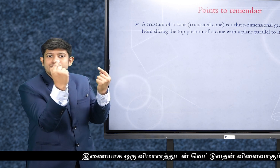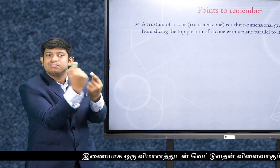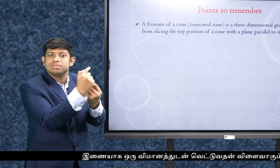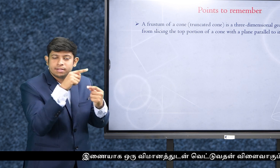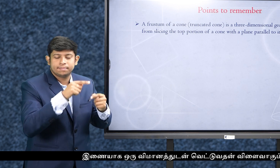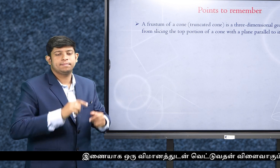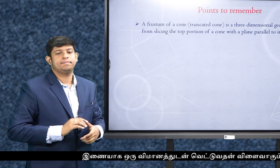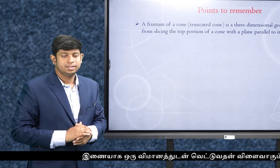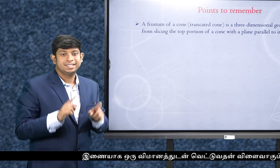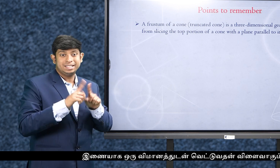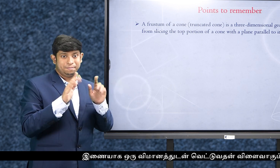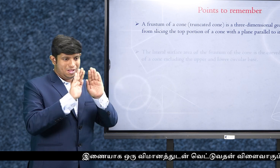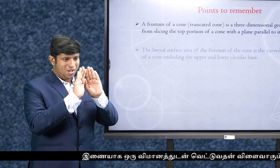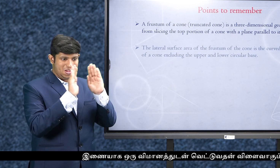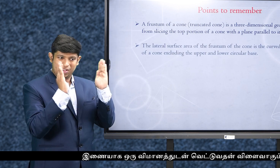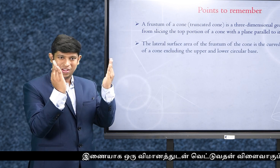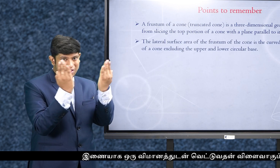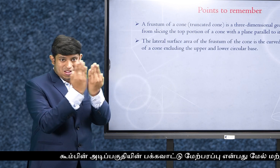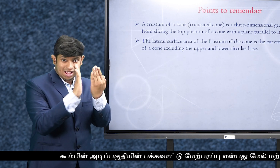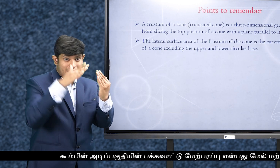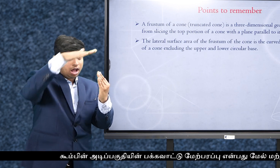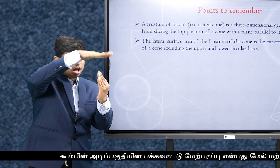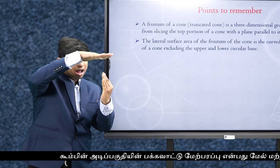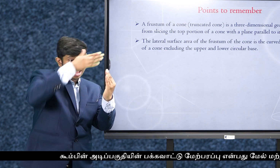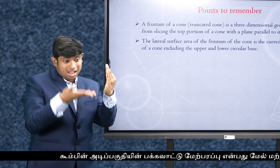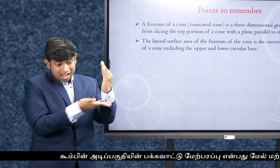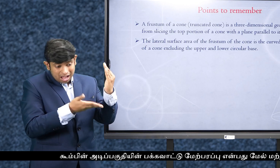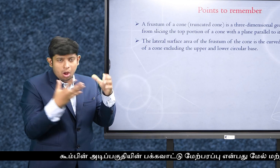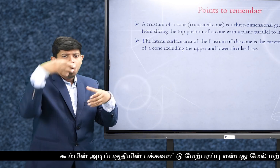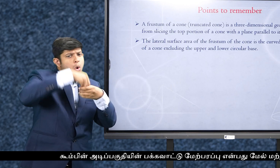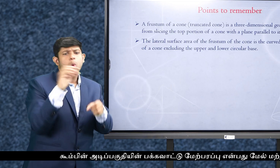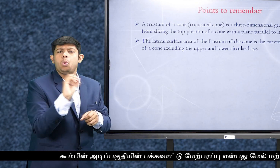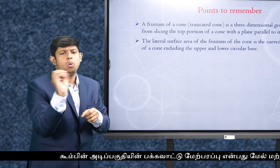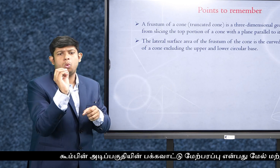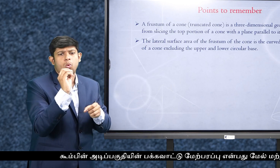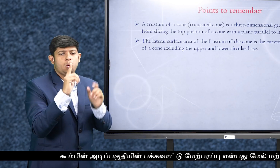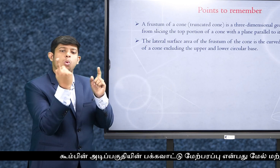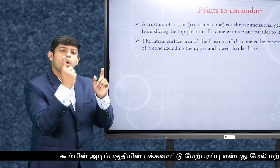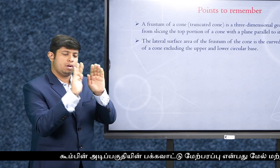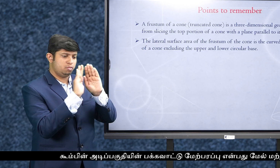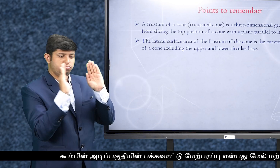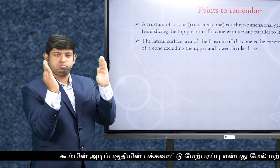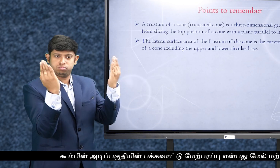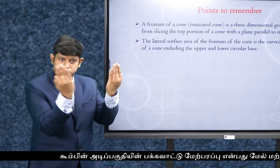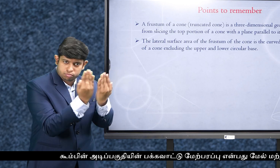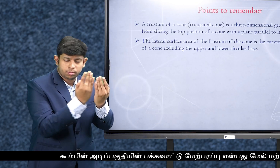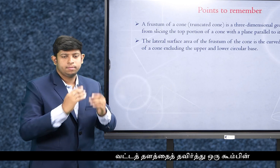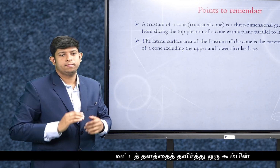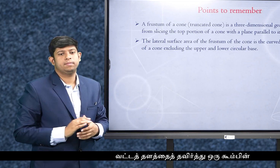ஒரு சமதளத்துடன் வெட்டுவதன் விளைவாகும். கூம்பின் அடிகண்டத்தின் பக்கவாட்டு மேற்பரப்பு என்பது மேல் மற்றும் கீழ்வட்ட